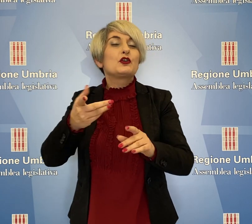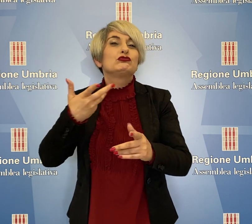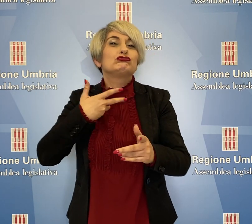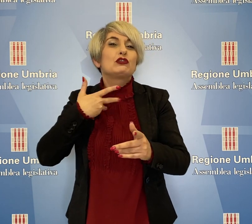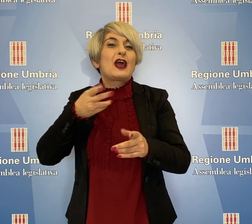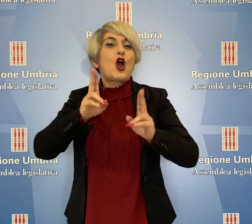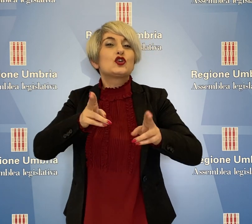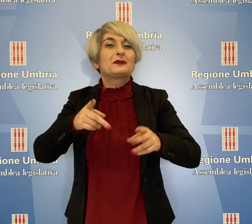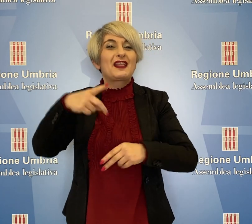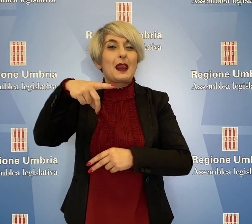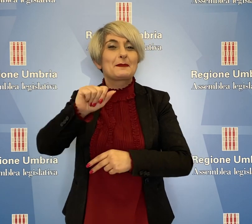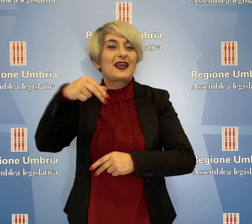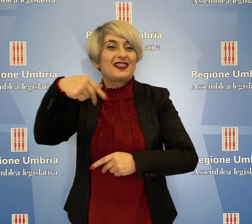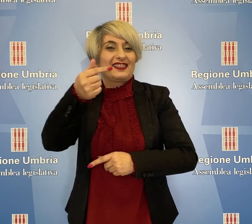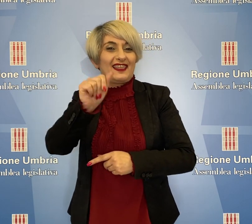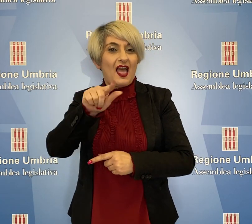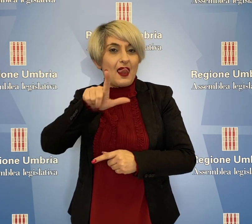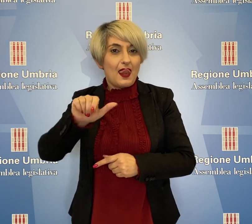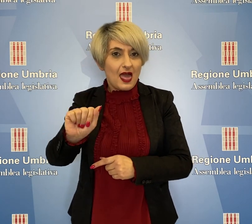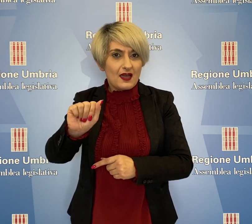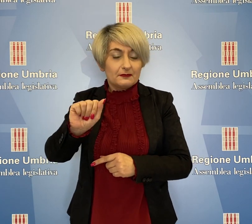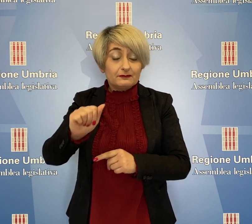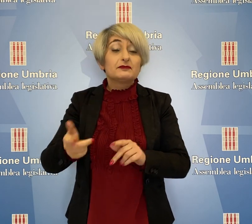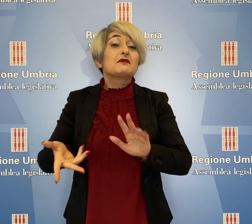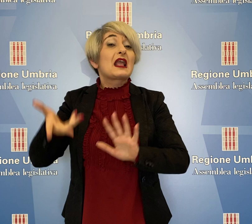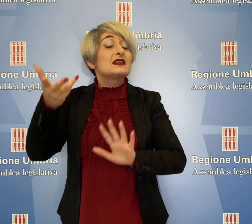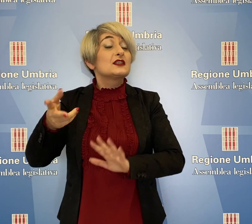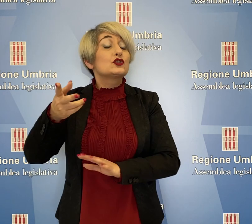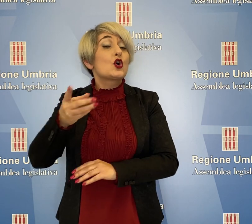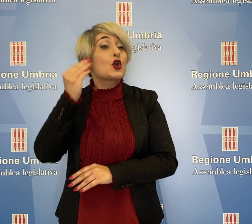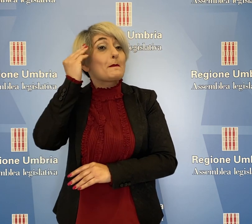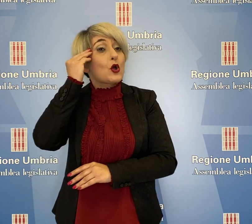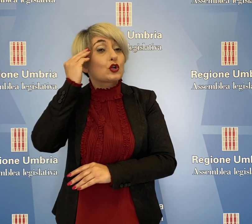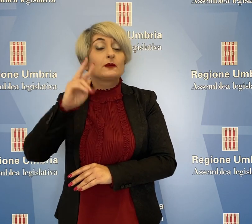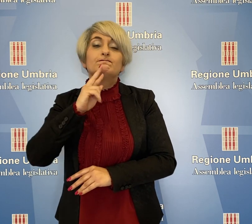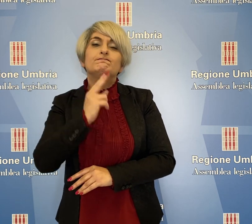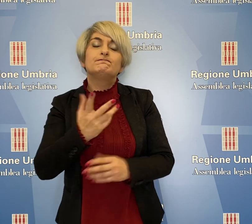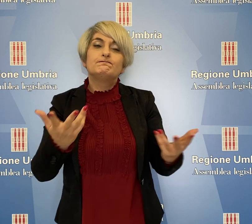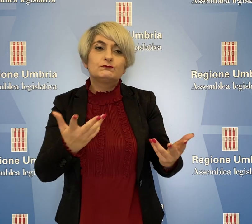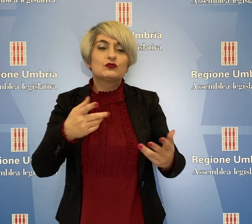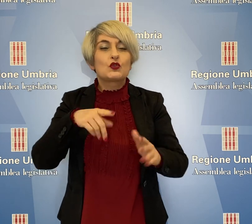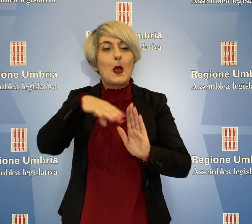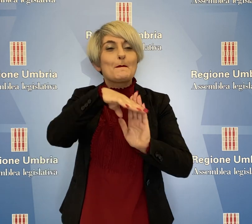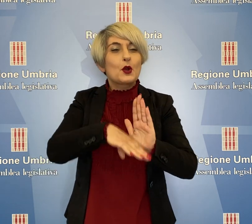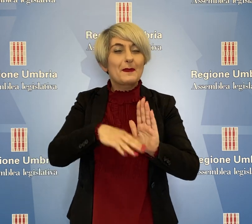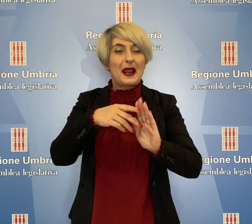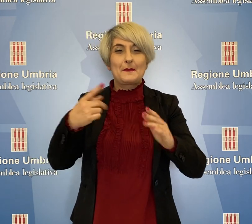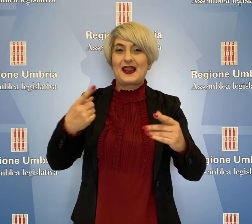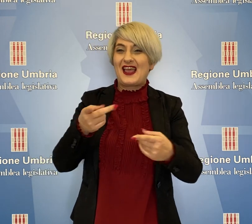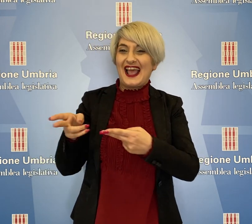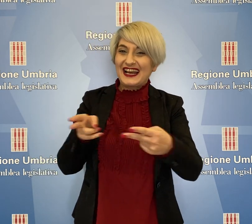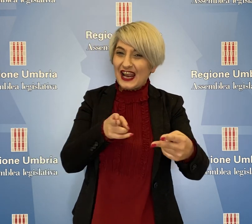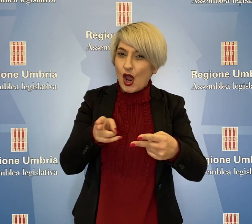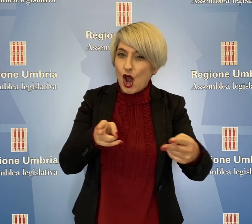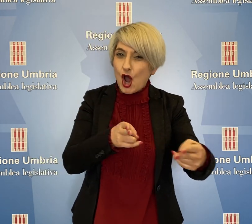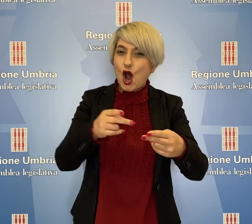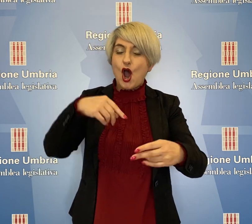nell'ospedale di pantalla l'assessore roberto maroni ha risposto che la programmazione dell'attività di ricovero